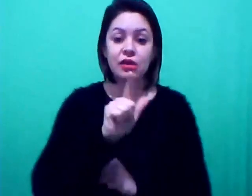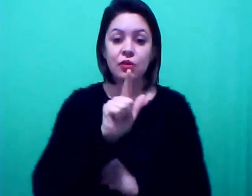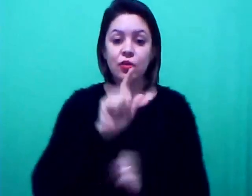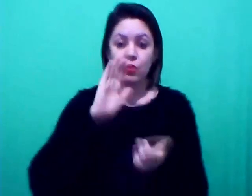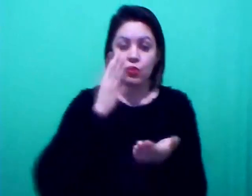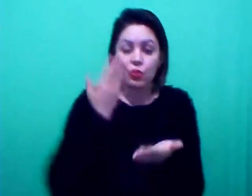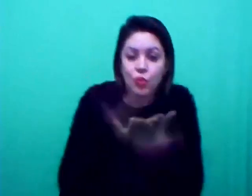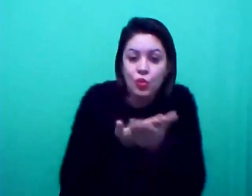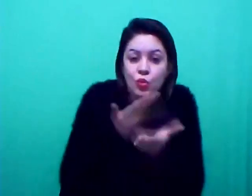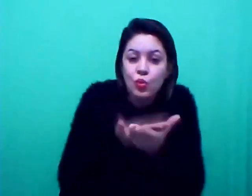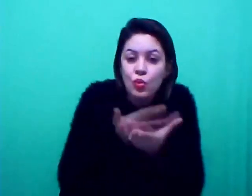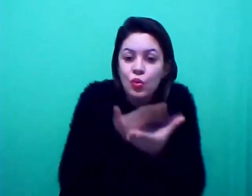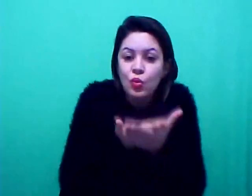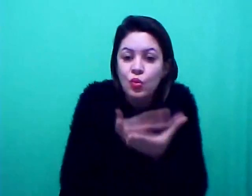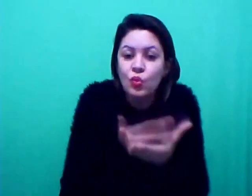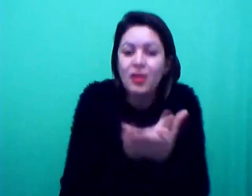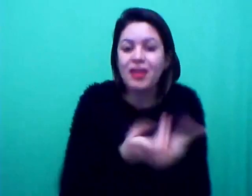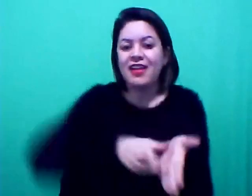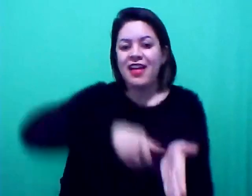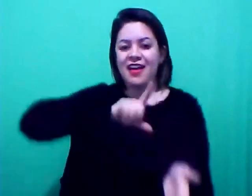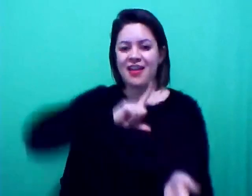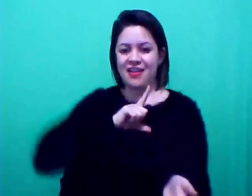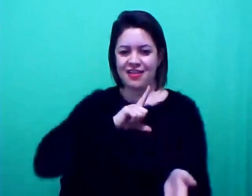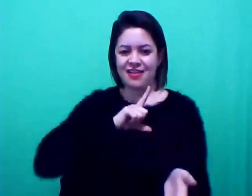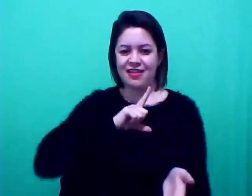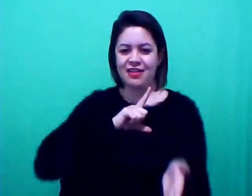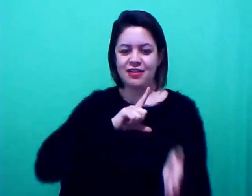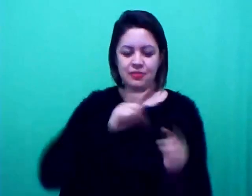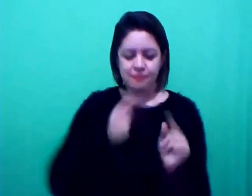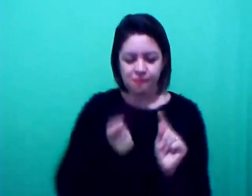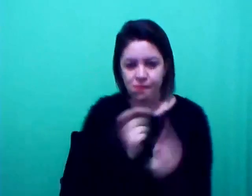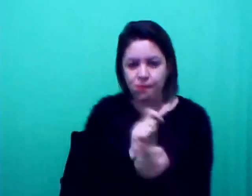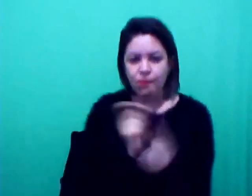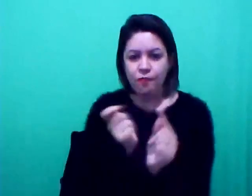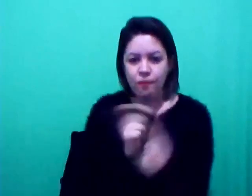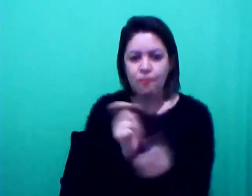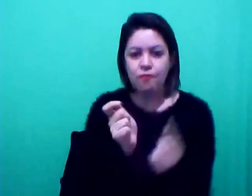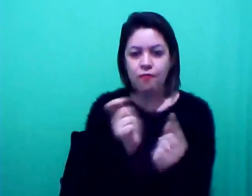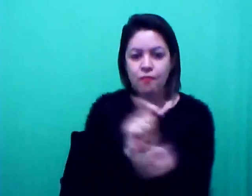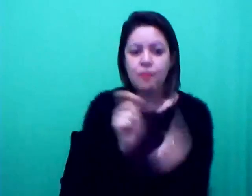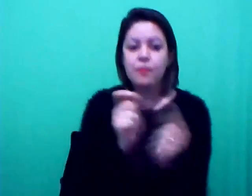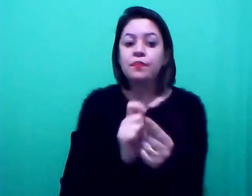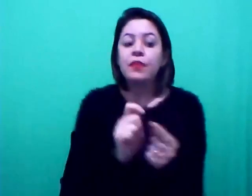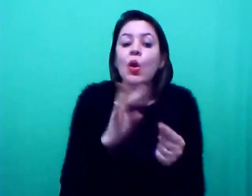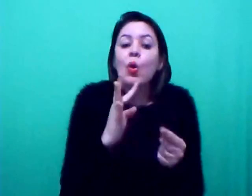Mas se eu conseguir estudar a letra da música antes, adaptar, fazer as